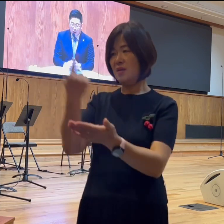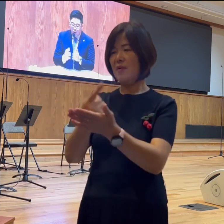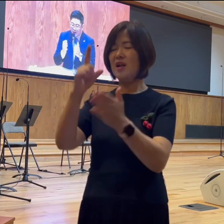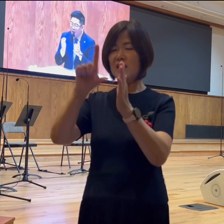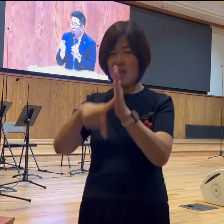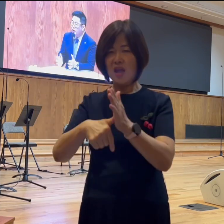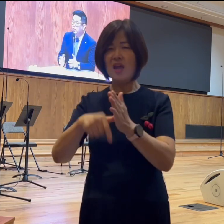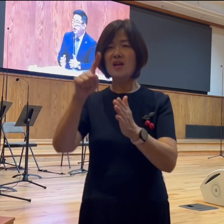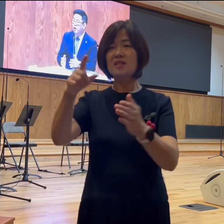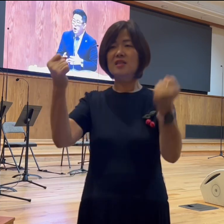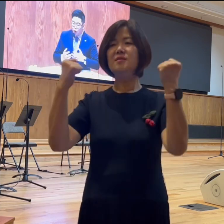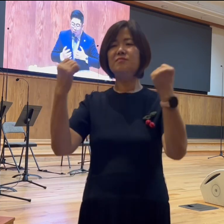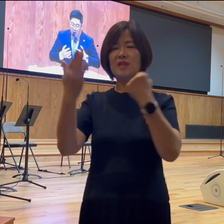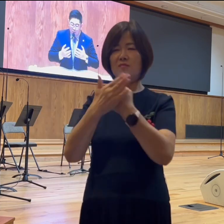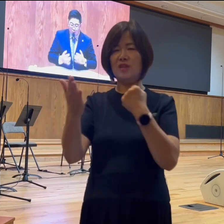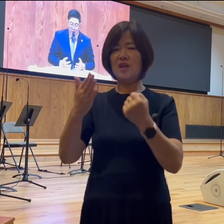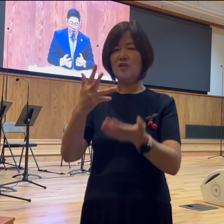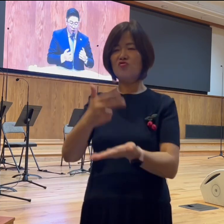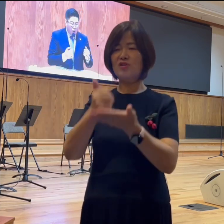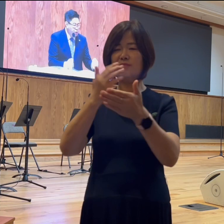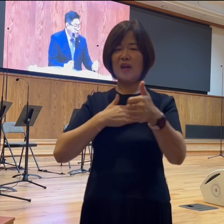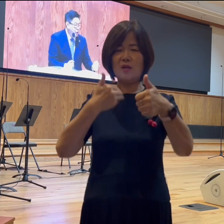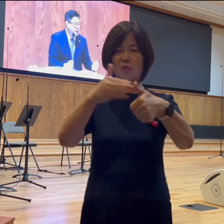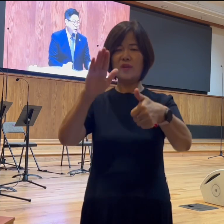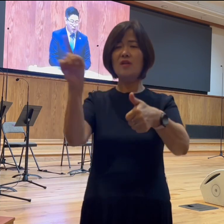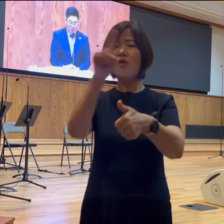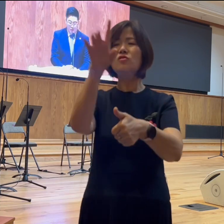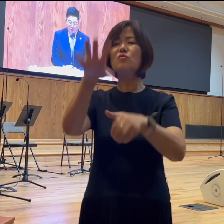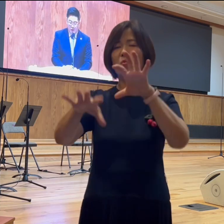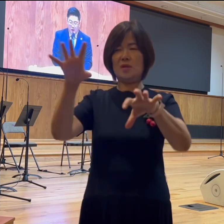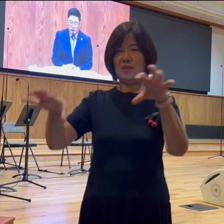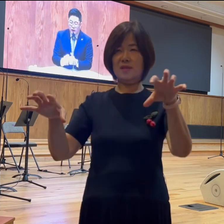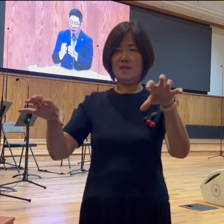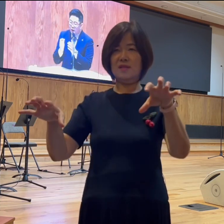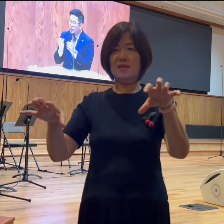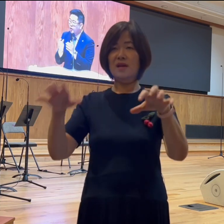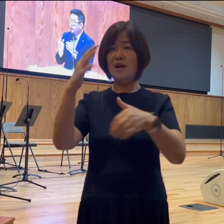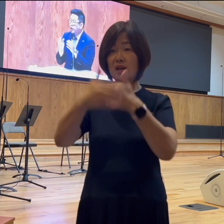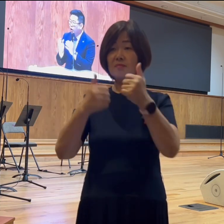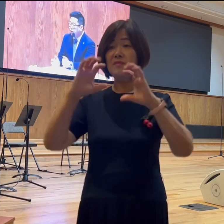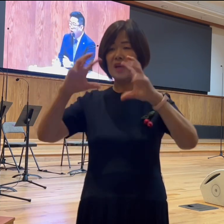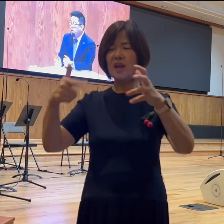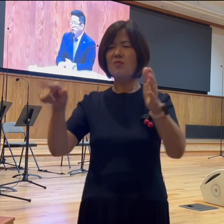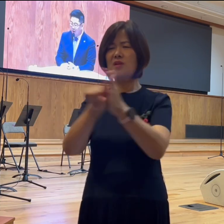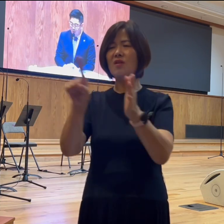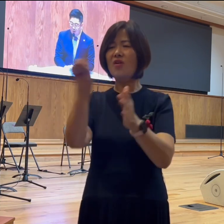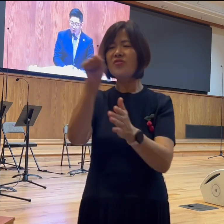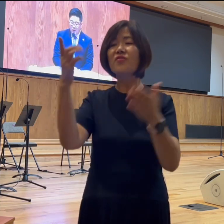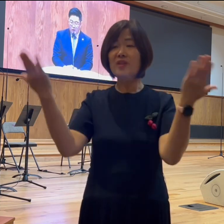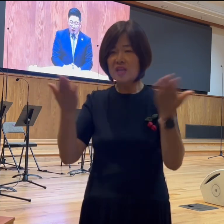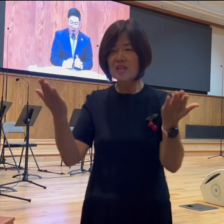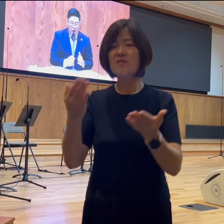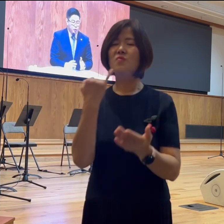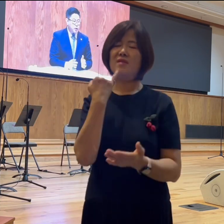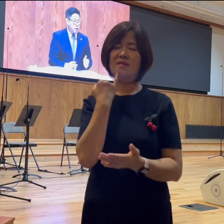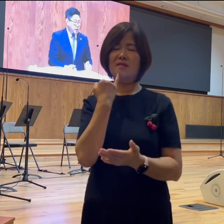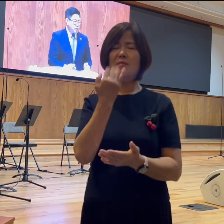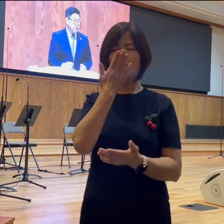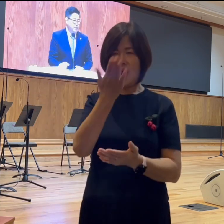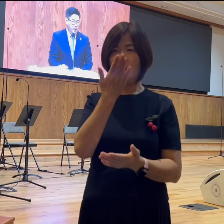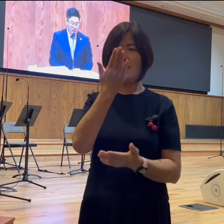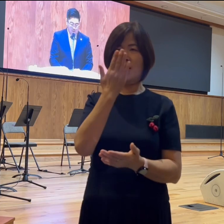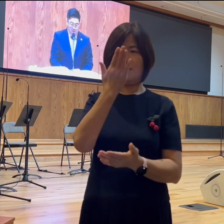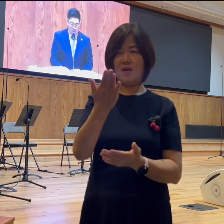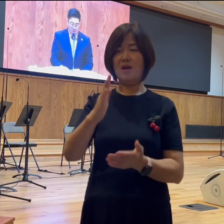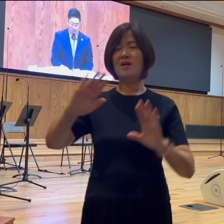바로 그 힘 때문에 주님 나를 보내시는 어느 곳에라도 그 하나님 나라를 위한 어떤 일이라도 내가 할 수 있게 되는